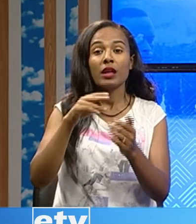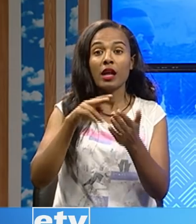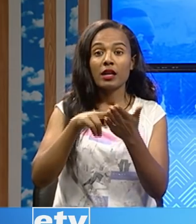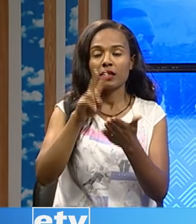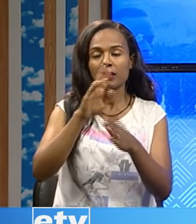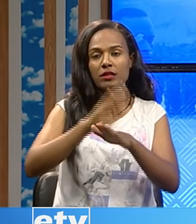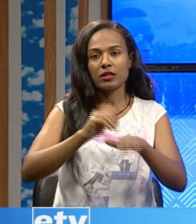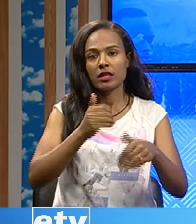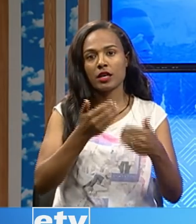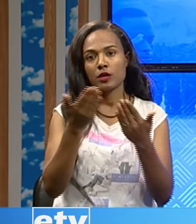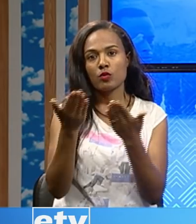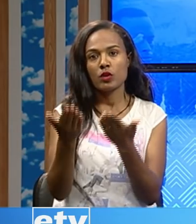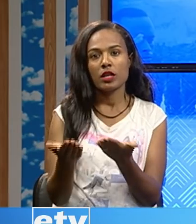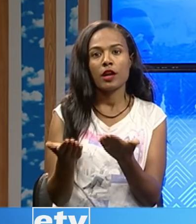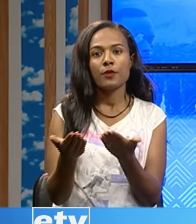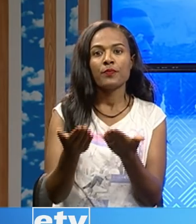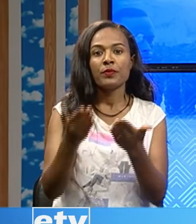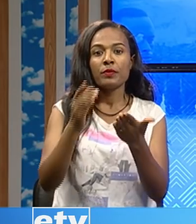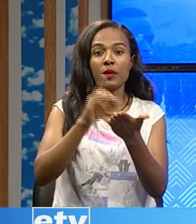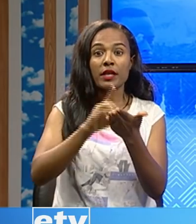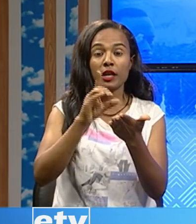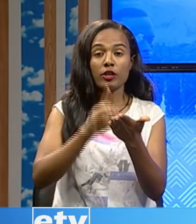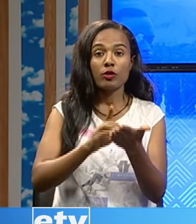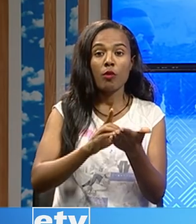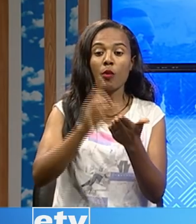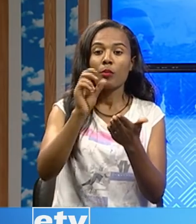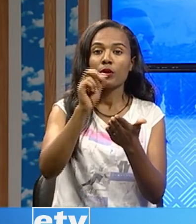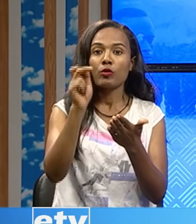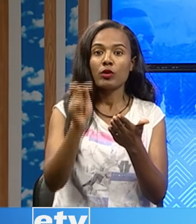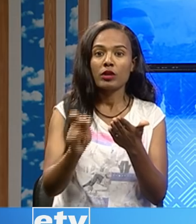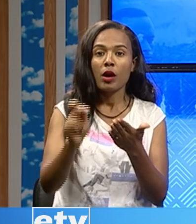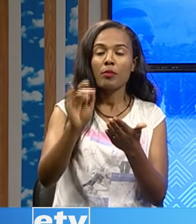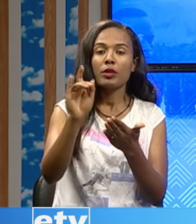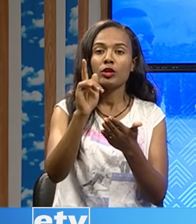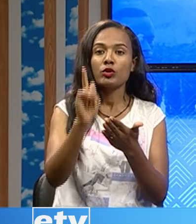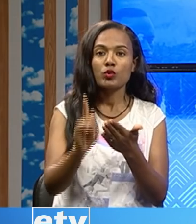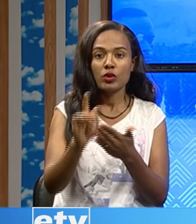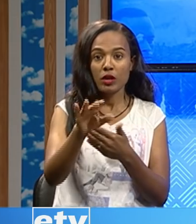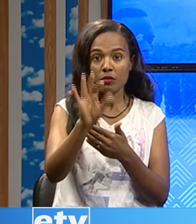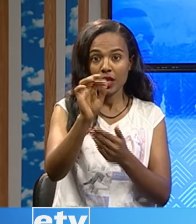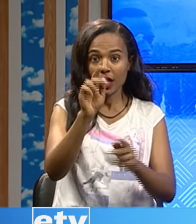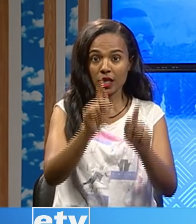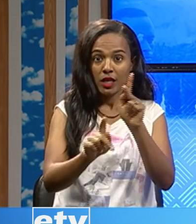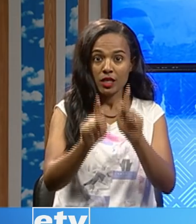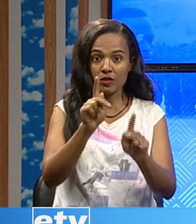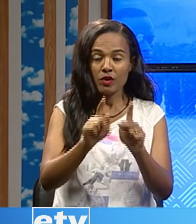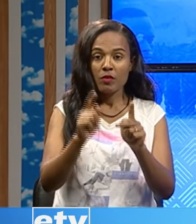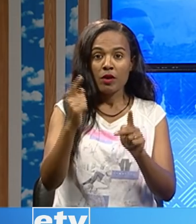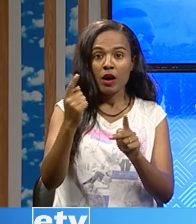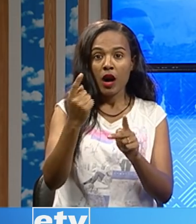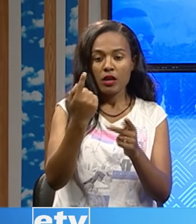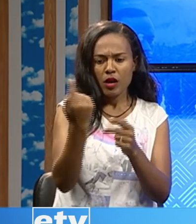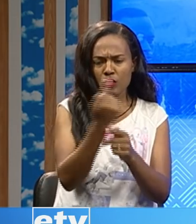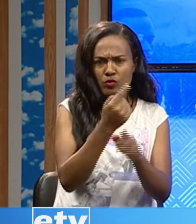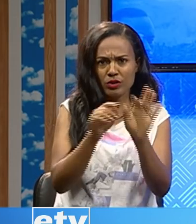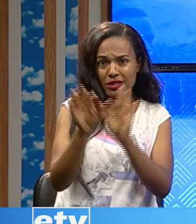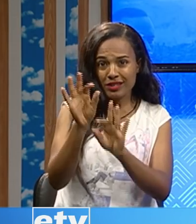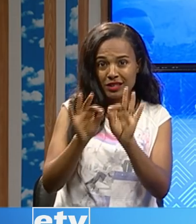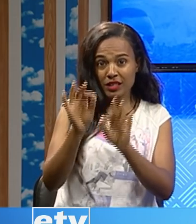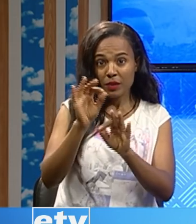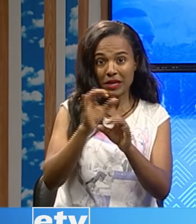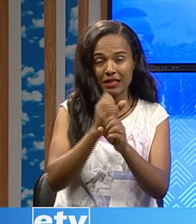ጥሪ ቀርቦለታል። በየከተማው በየወረዳውና በየዞኑ የሚገኝ ህዝብም ባንዳን እየመነጠረ